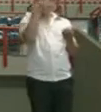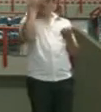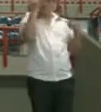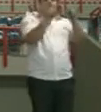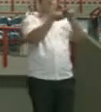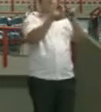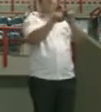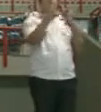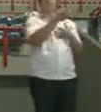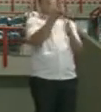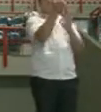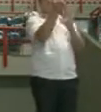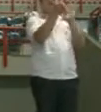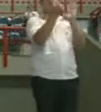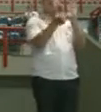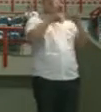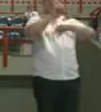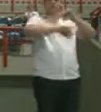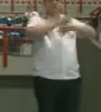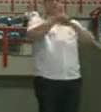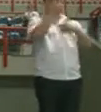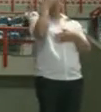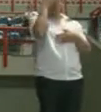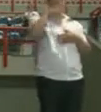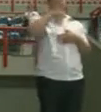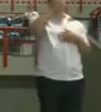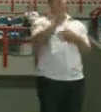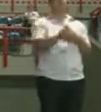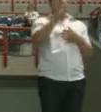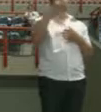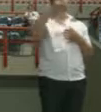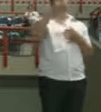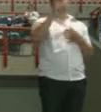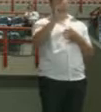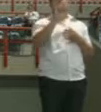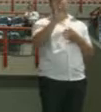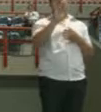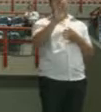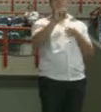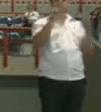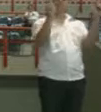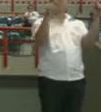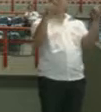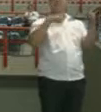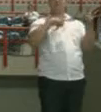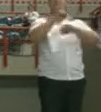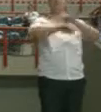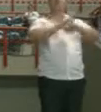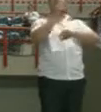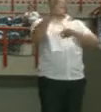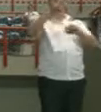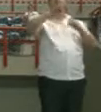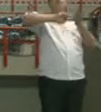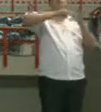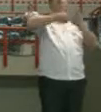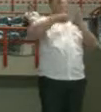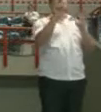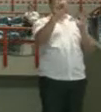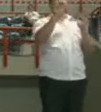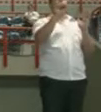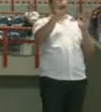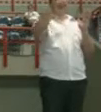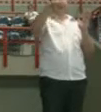Cada um daqueles capitães donatários tinha o direito de dar sesmarias. Acredito que vocês